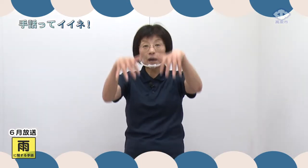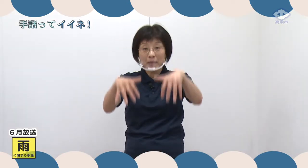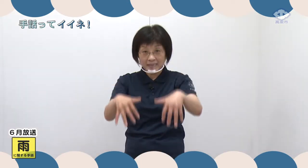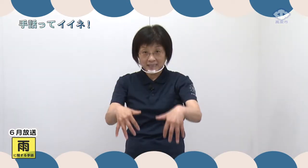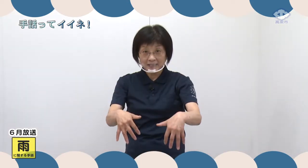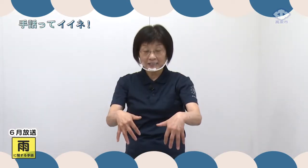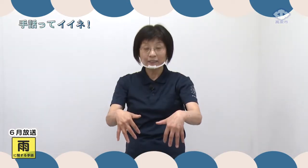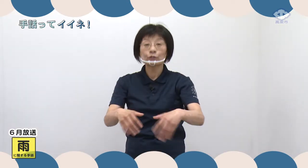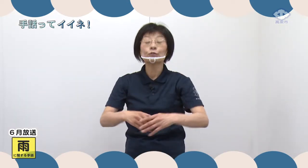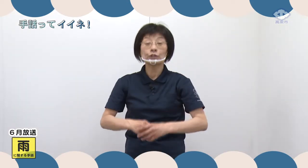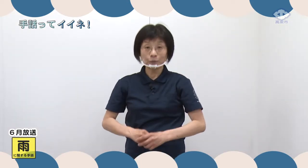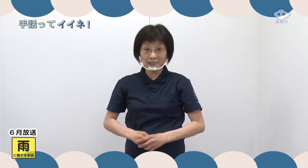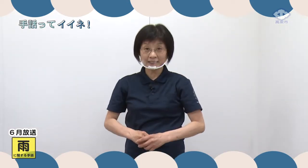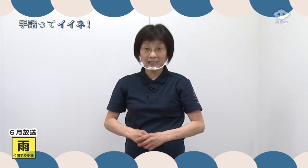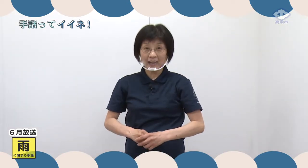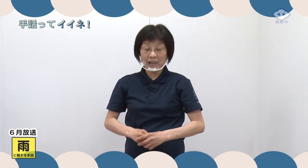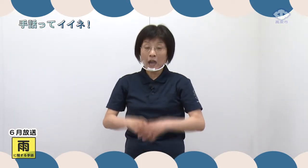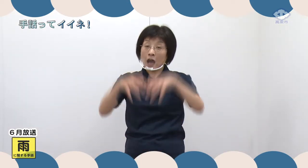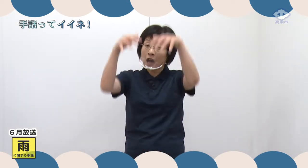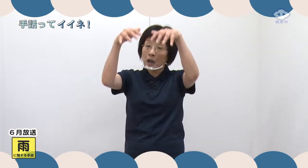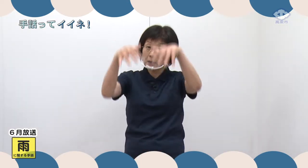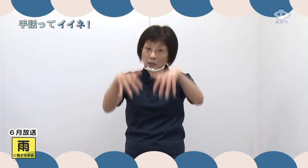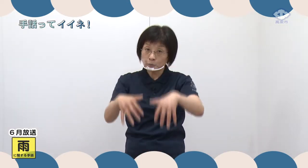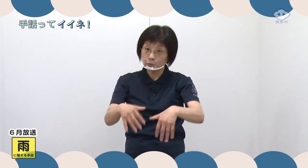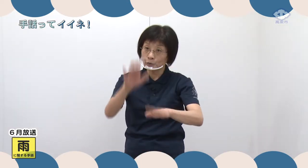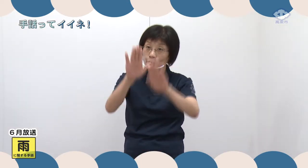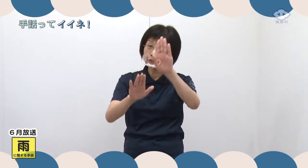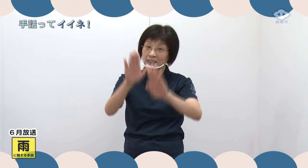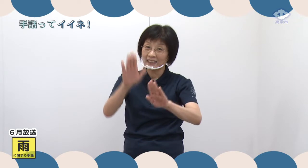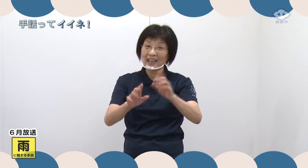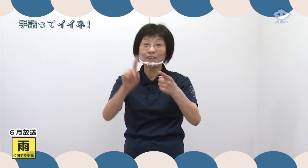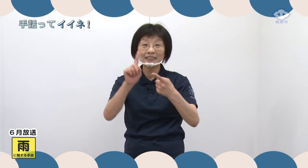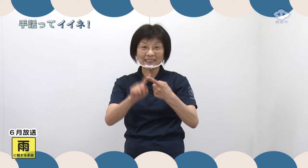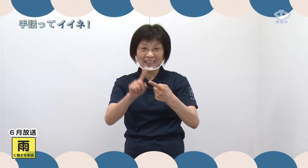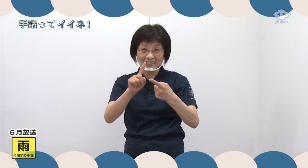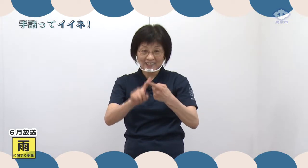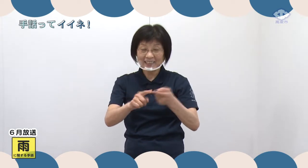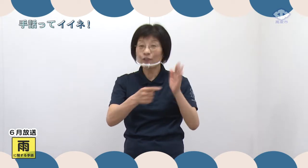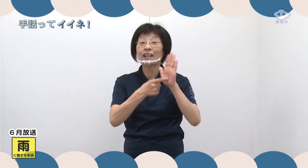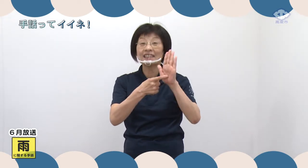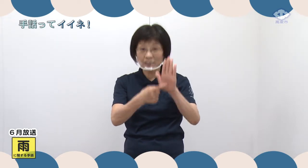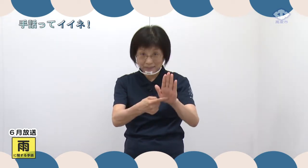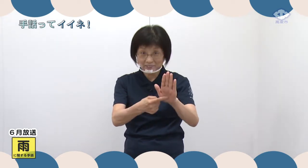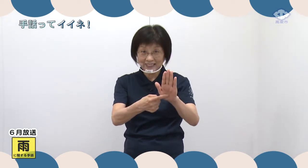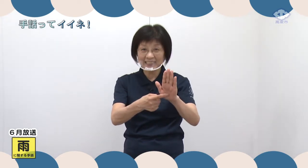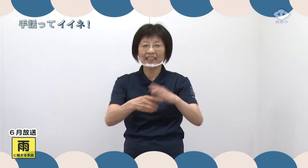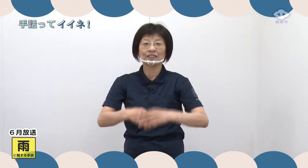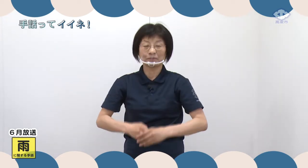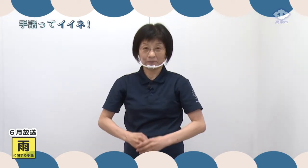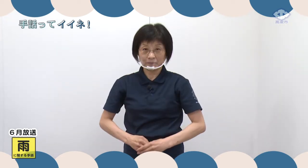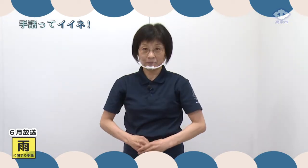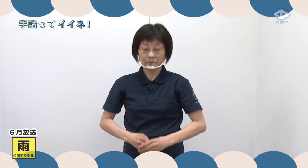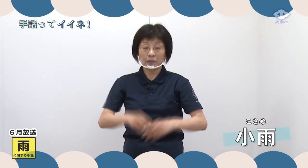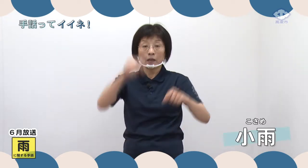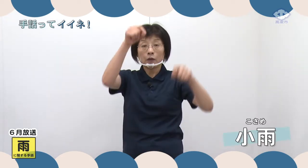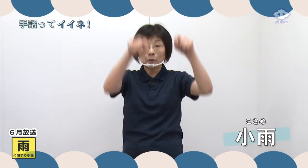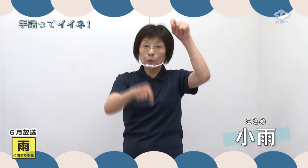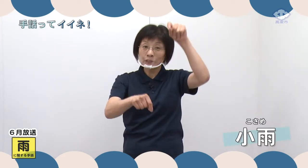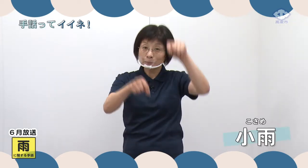雨という手話ですが、雨が降る様子に合わせて表現してみてください。ポツポ